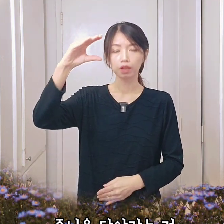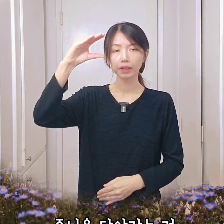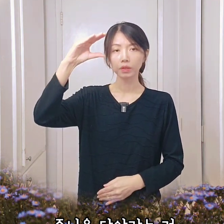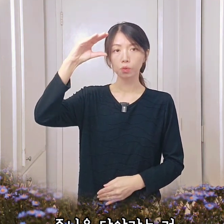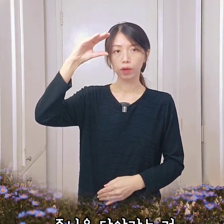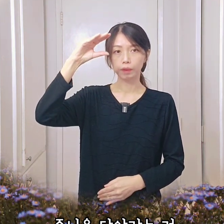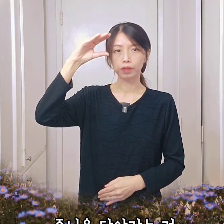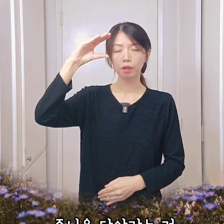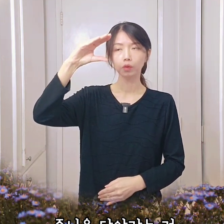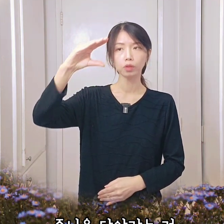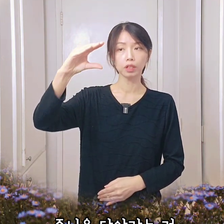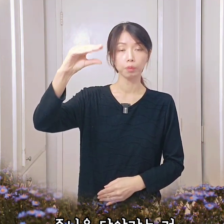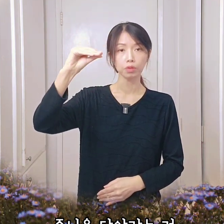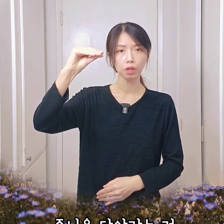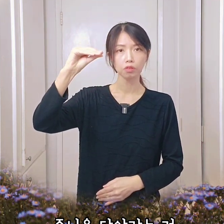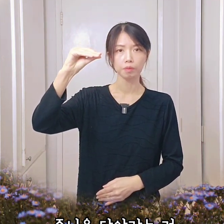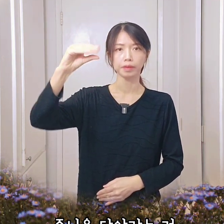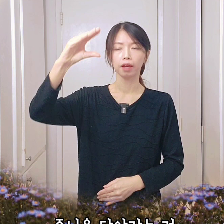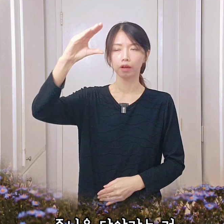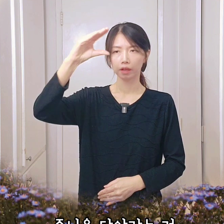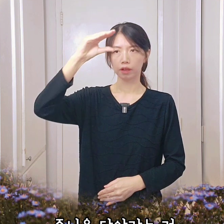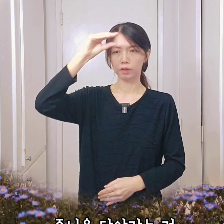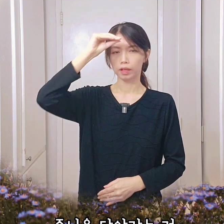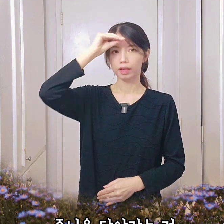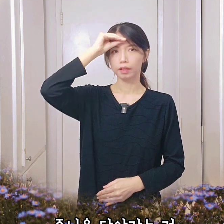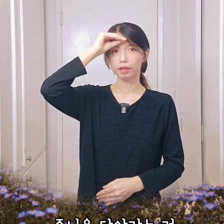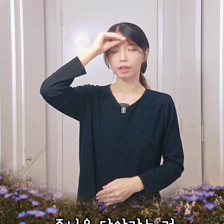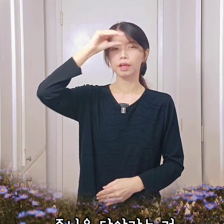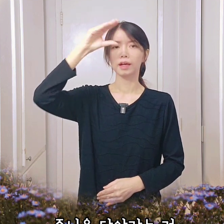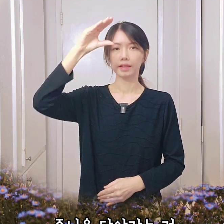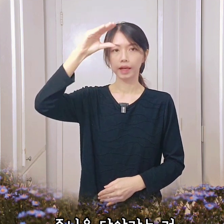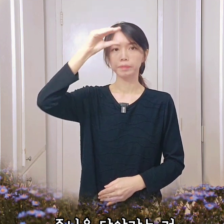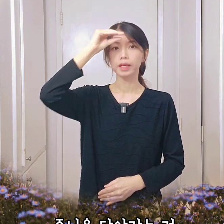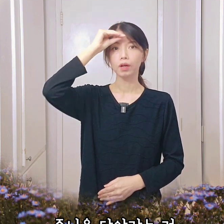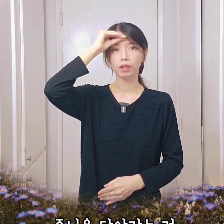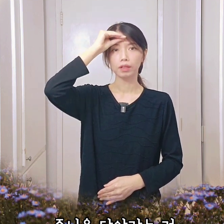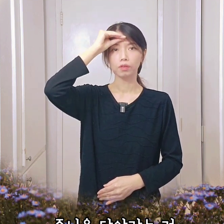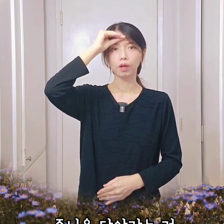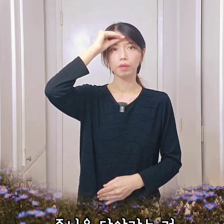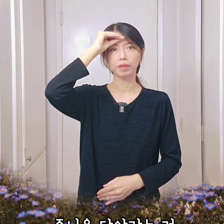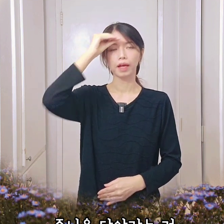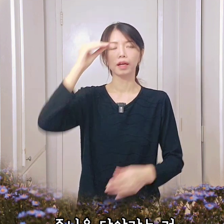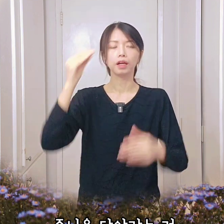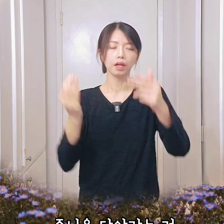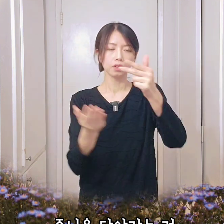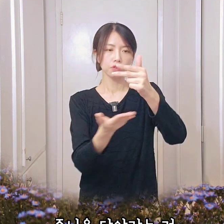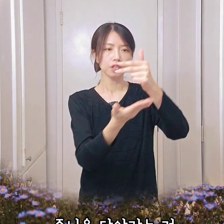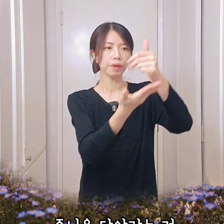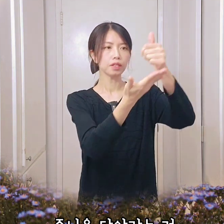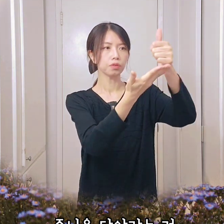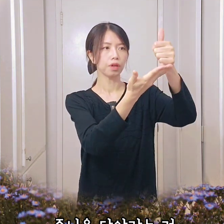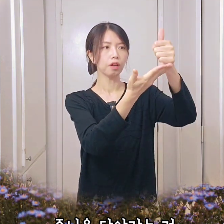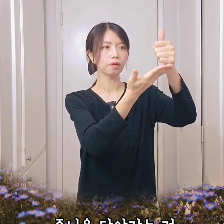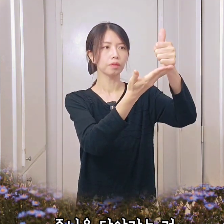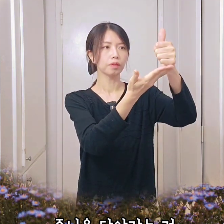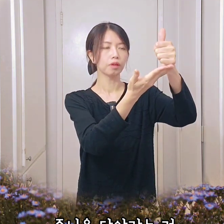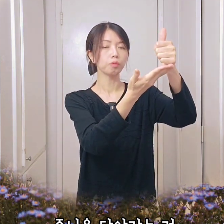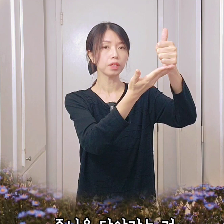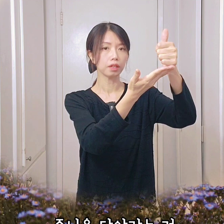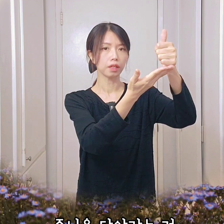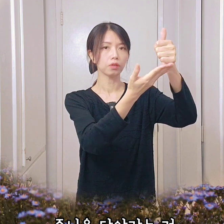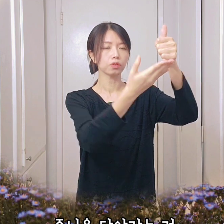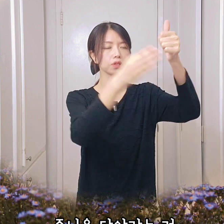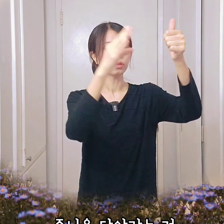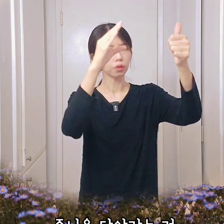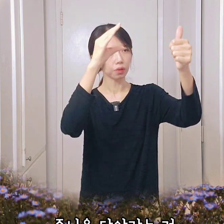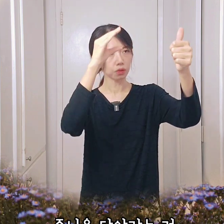상태에서 이마 쪽으로 가면서 손을 이렇게 붙여주시면 돼요. 이렇게. 닮다라고 한 뜻의 수어가 됩니다. 주님 하시고요.